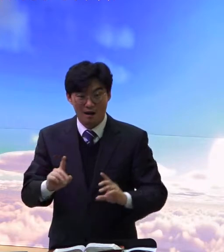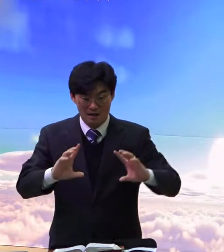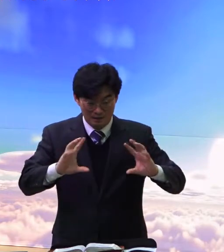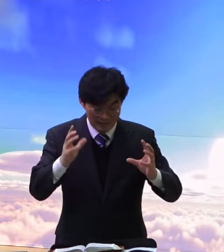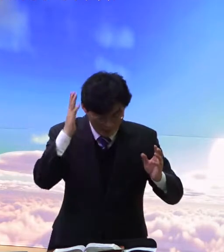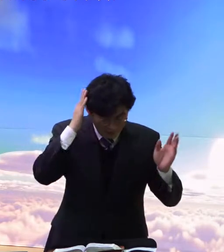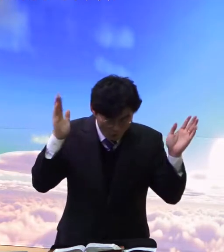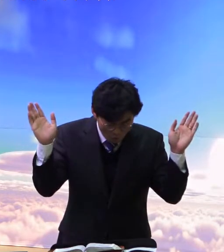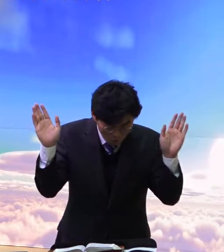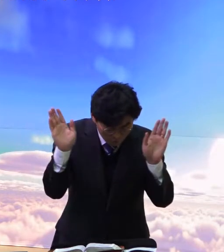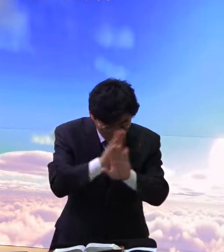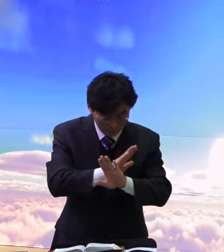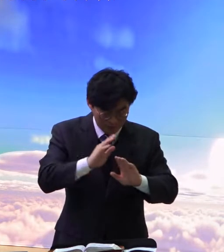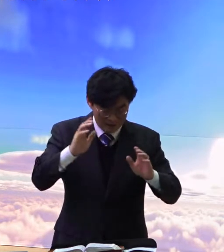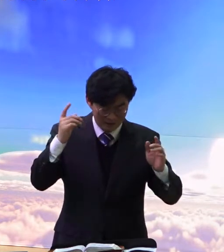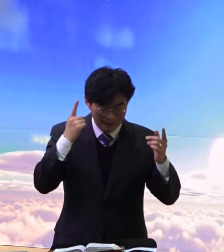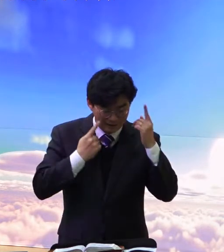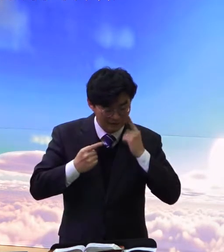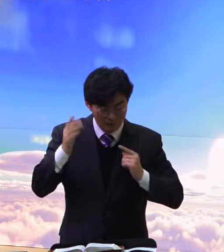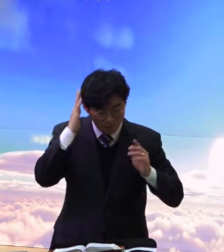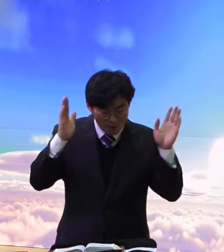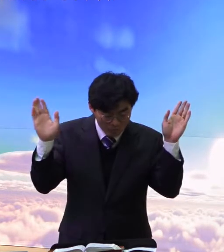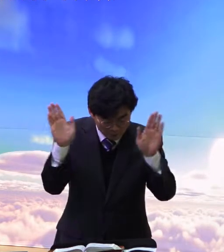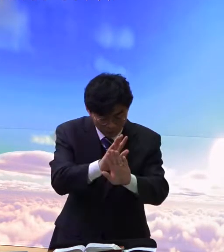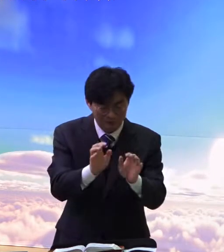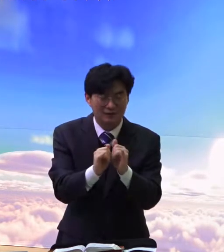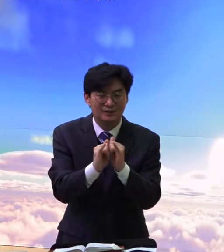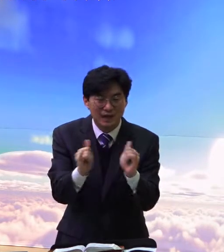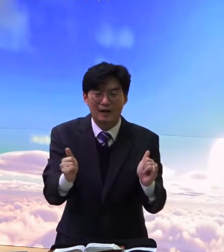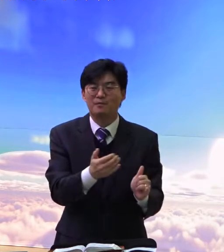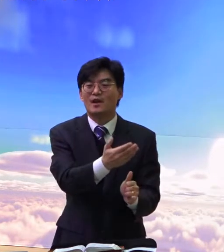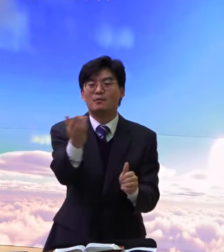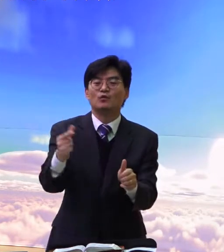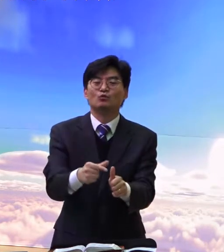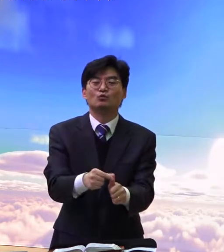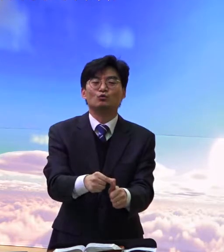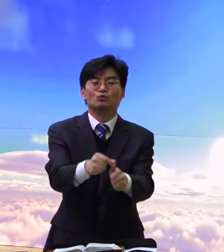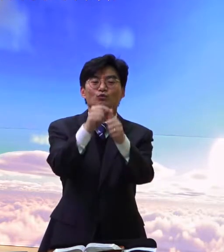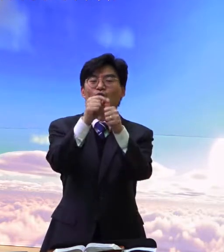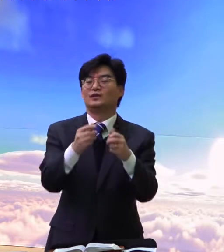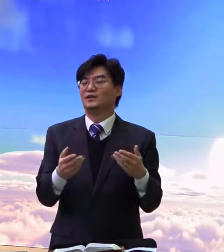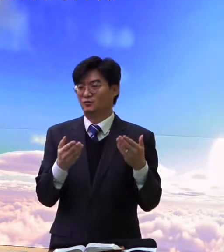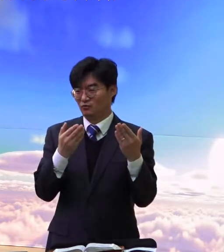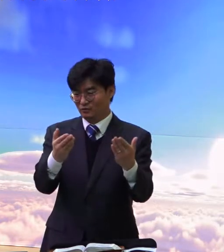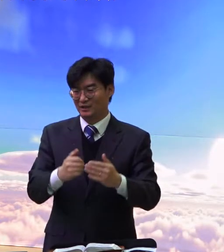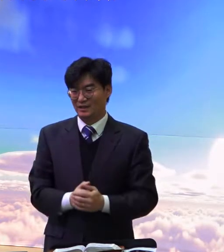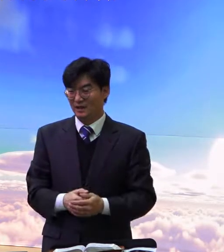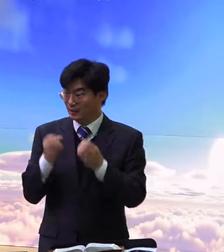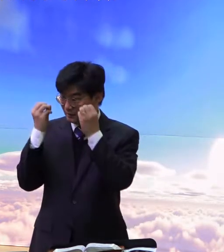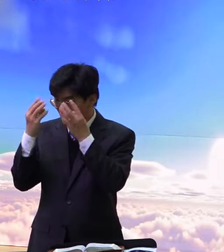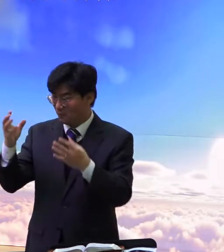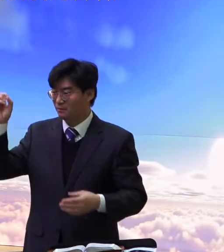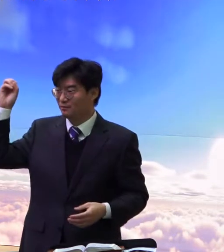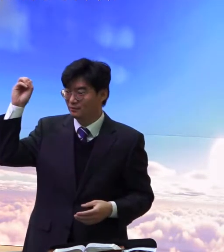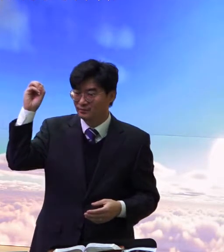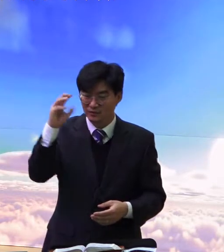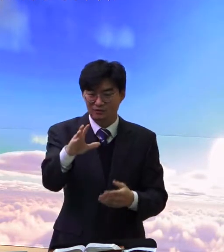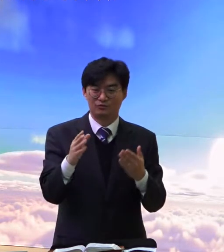사는 수많은 사람들을 구원하는 구원의 빛으로 이야기했습니다. 여러분,